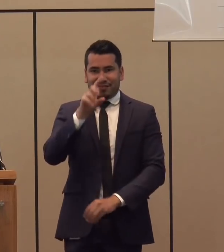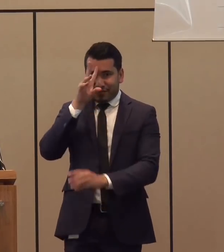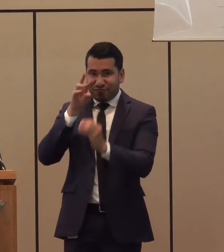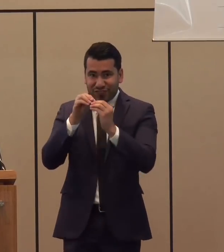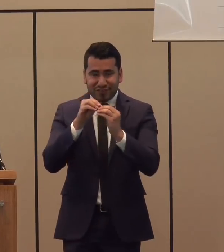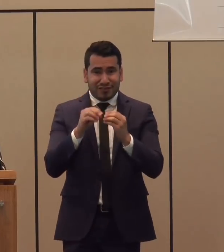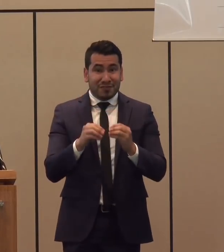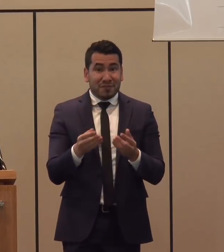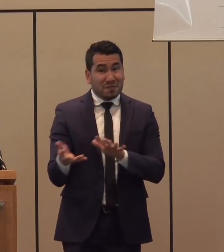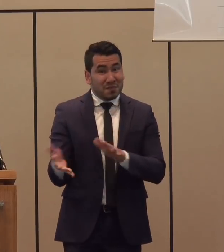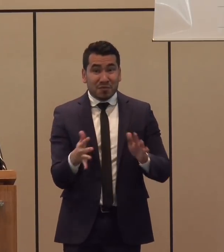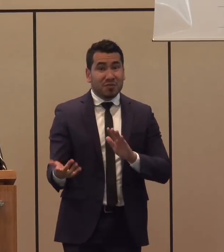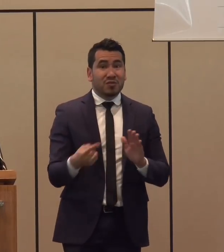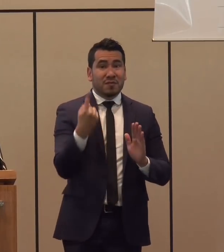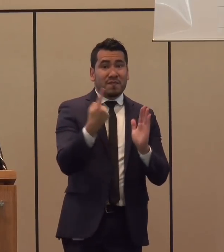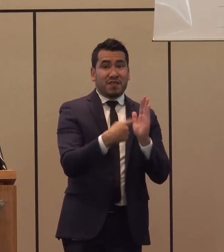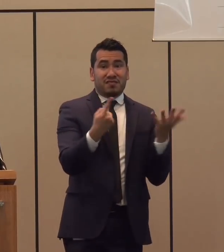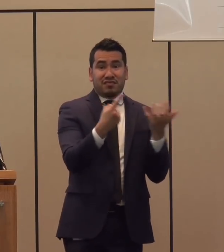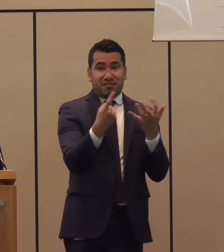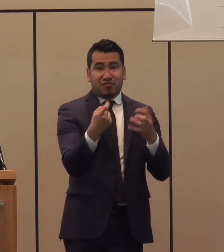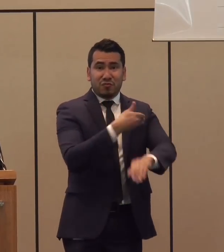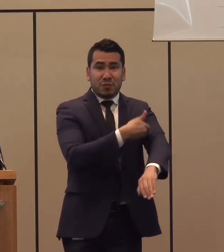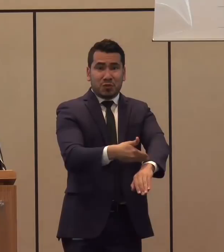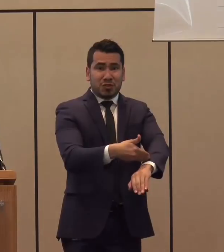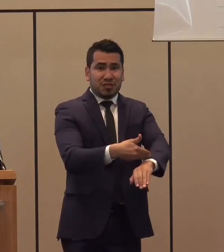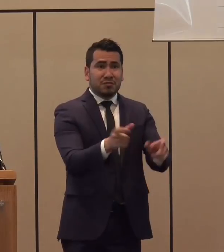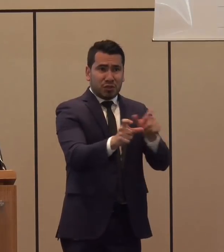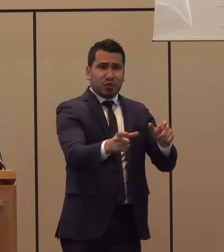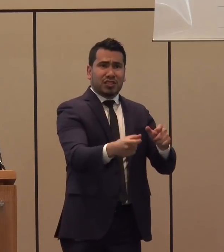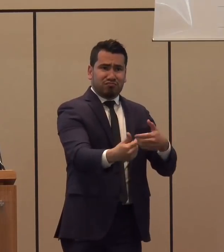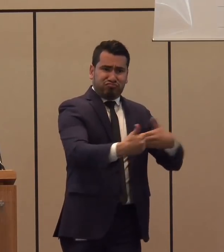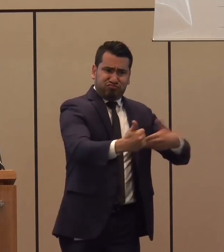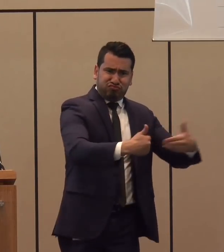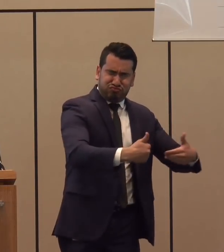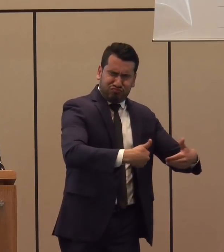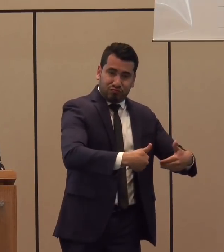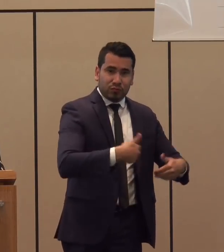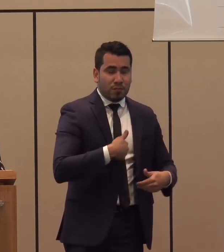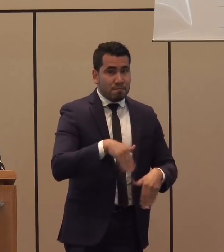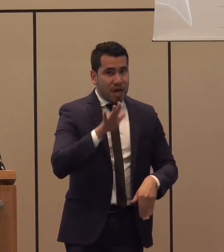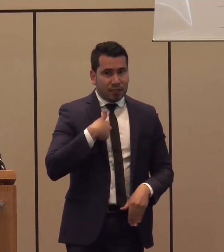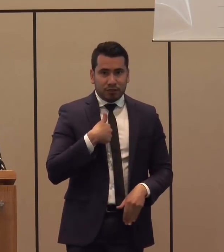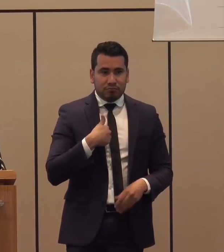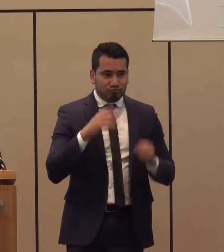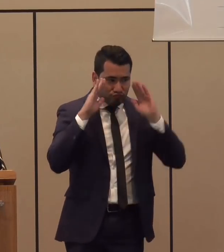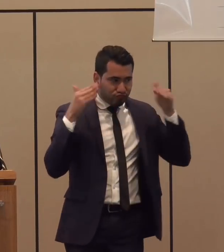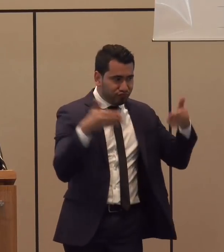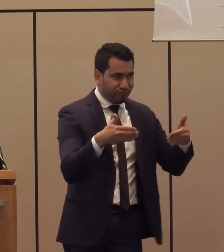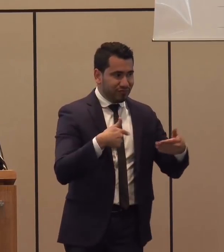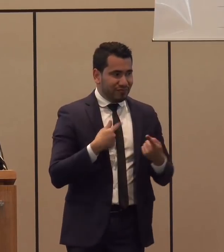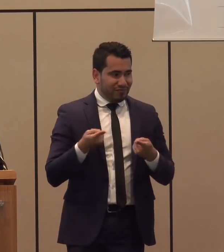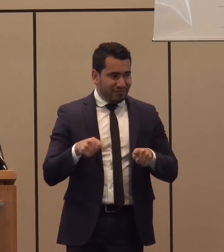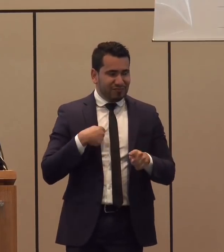1.600 millones de consumidores cada vez aumentamos nuestra oferta exportadora y